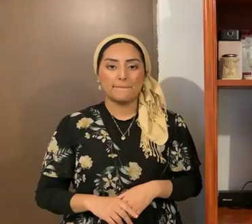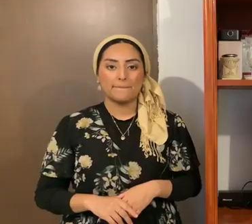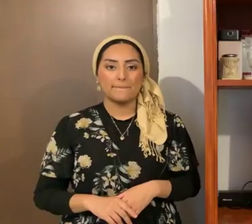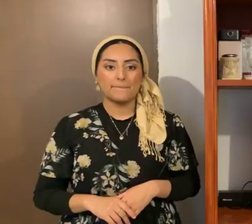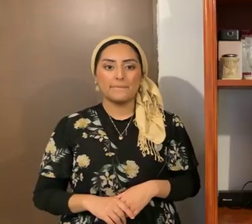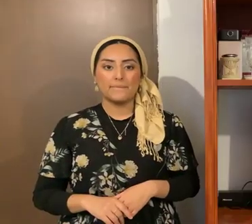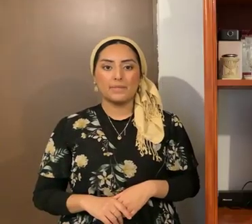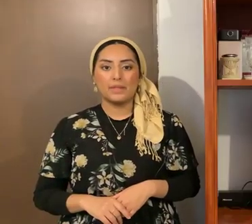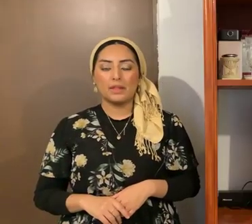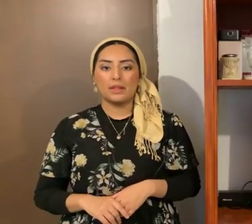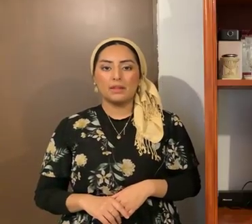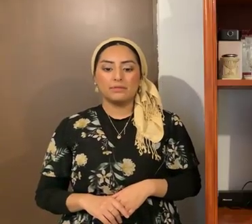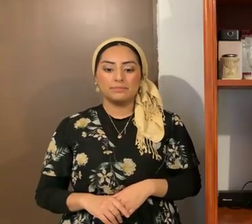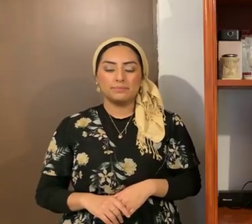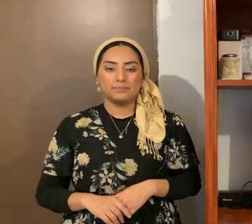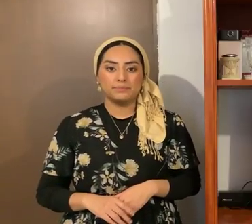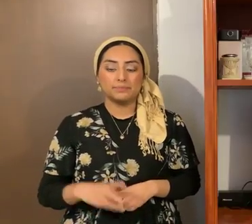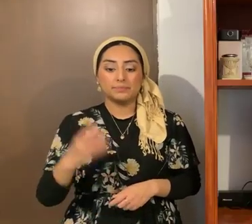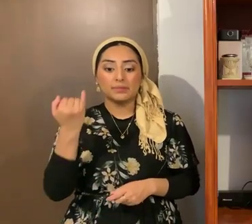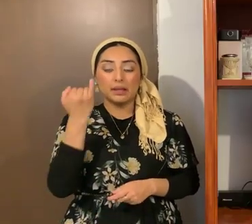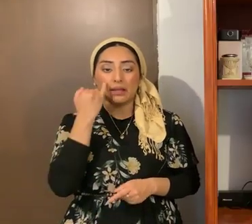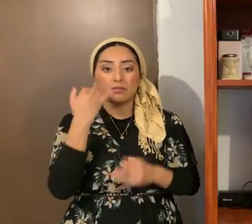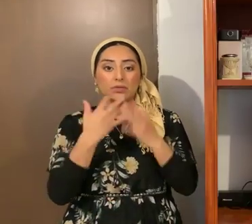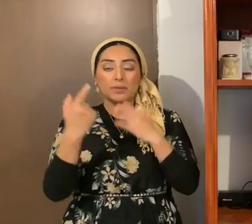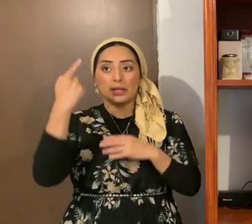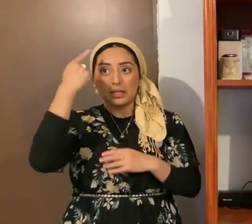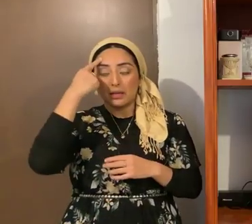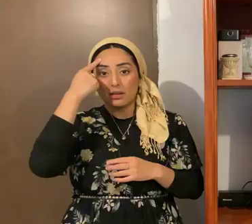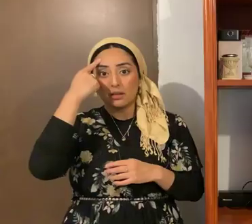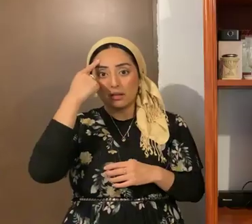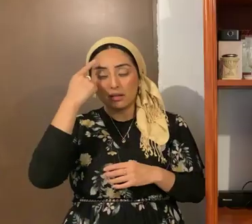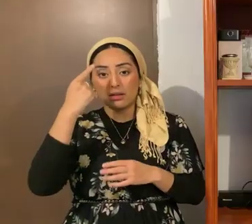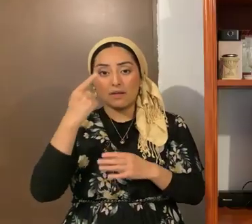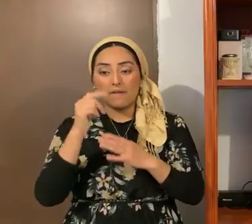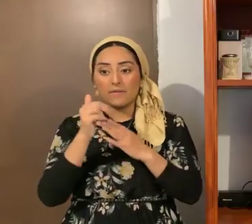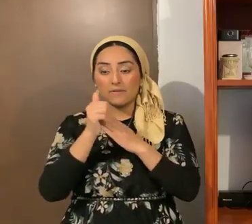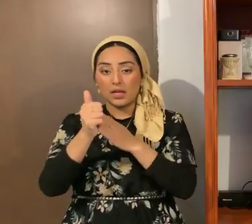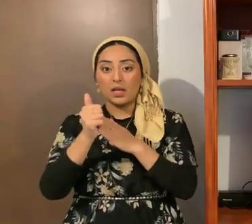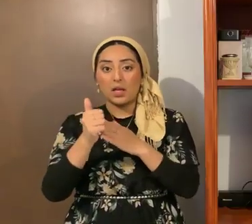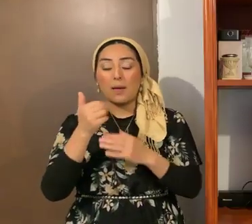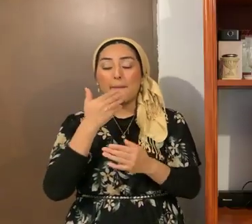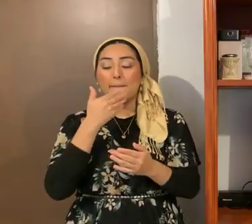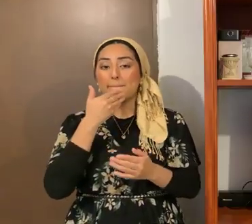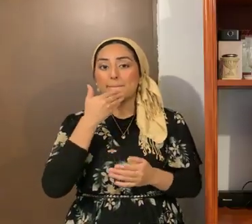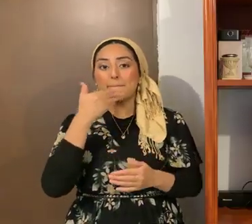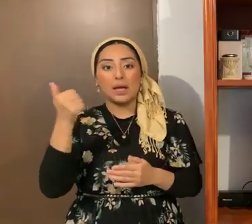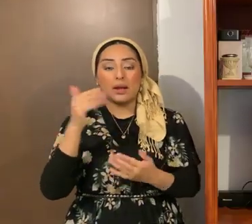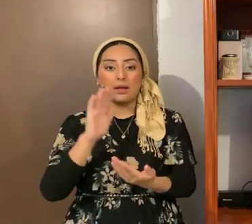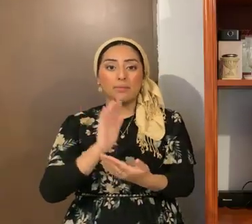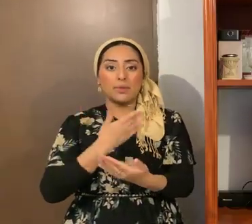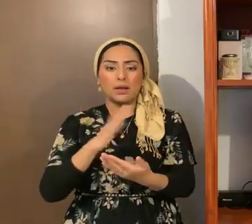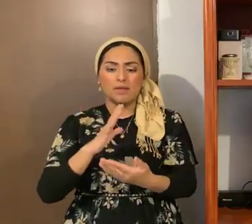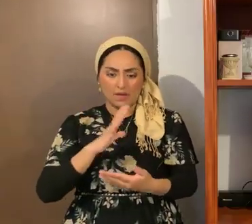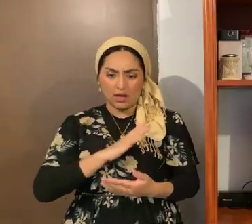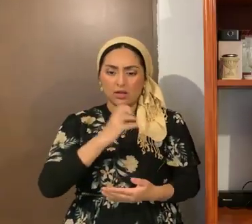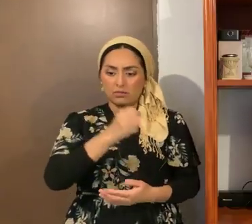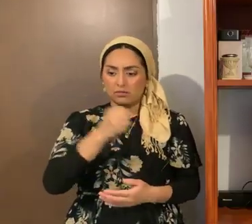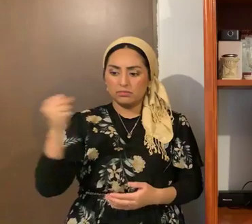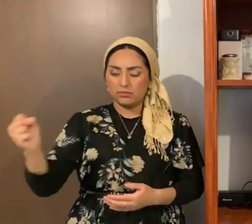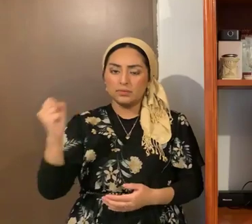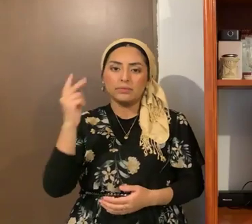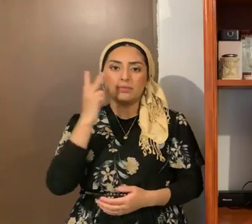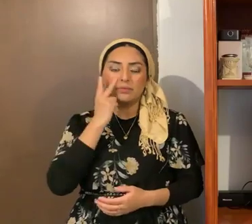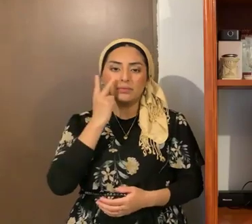Ahora, eso es cirugía. Bueno, si alguien cree que puede llevar mejor la exaltación, que lo haga.